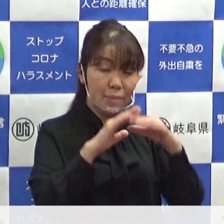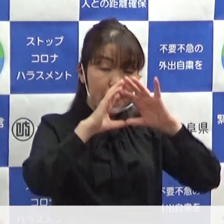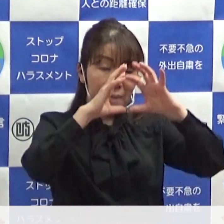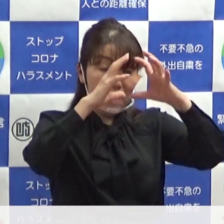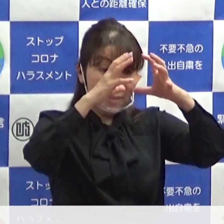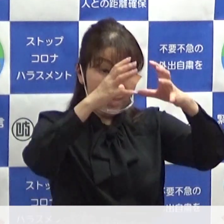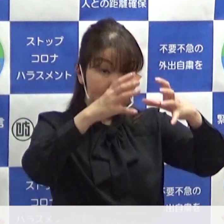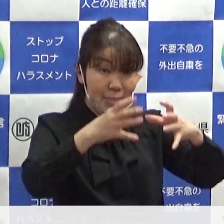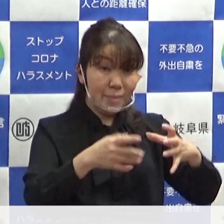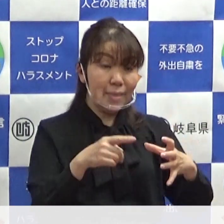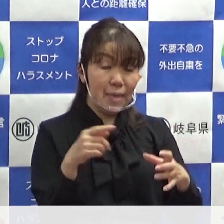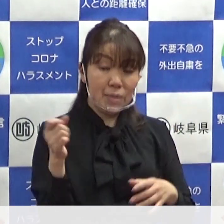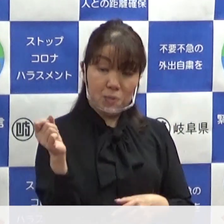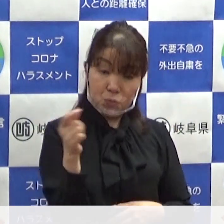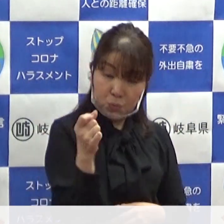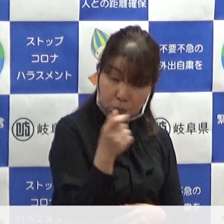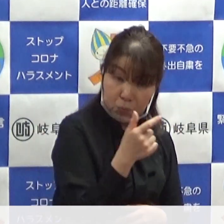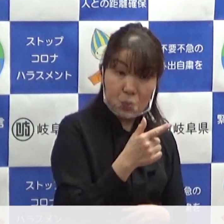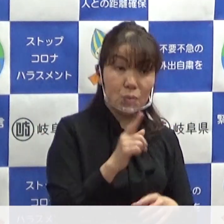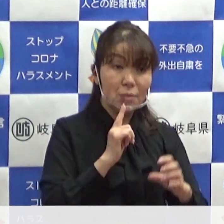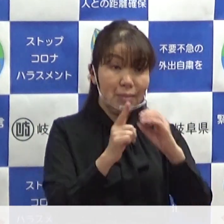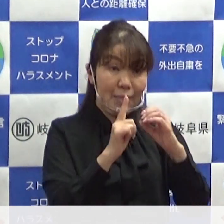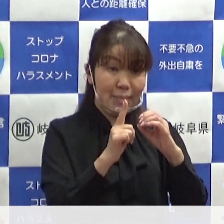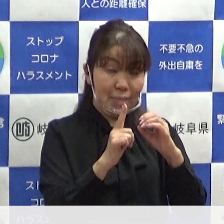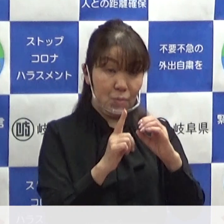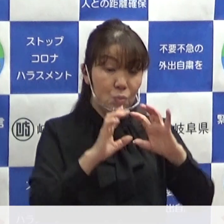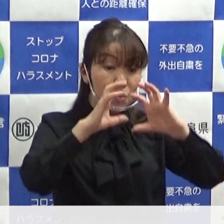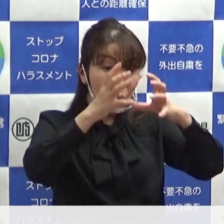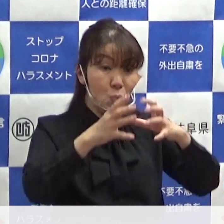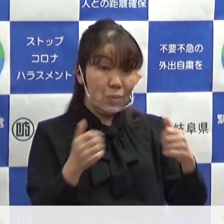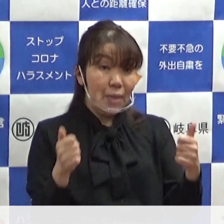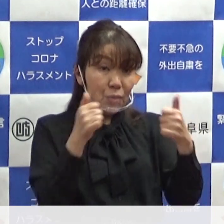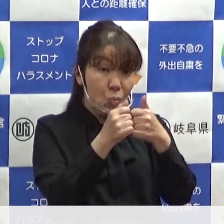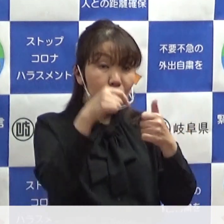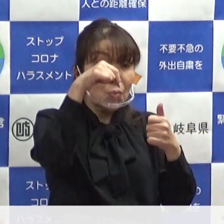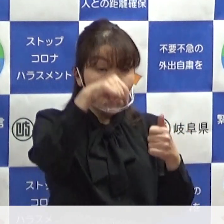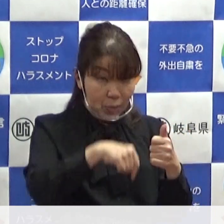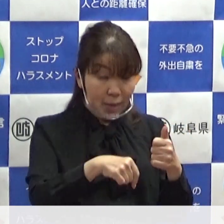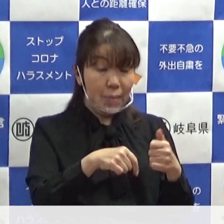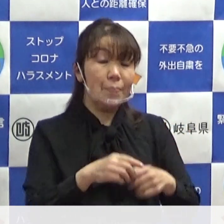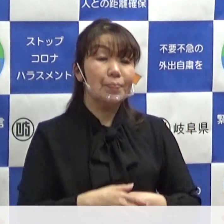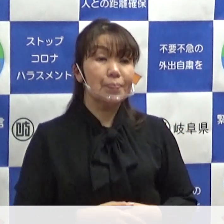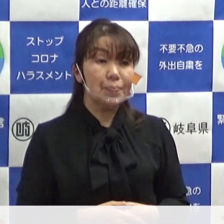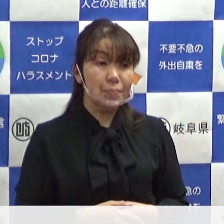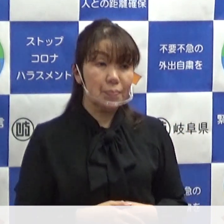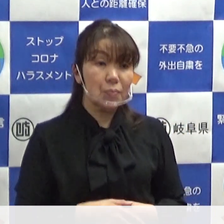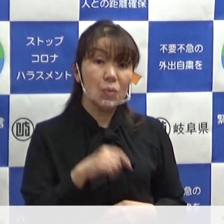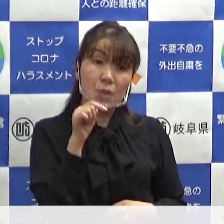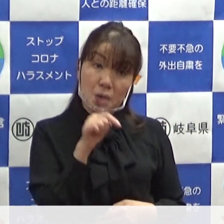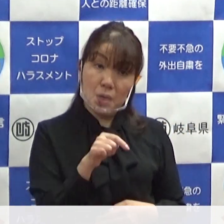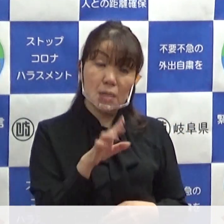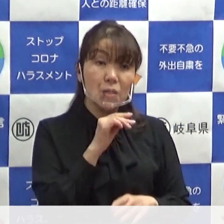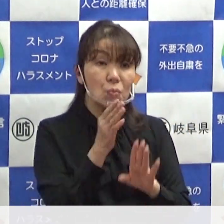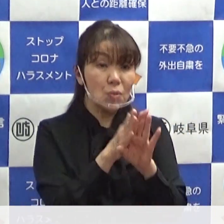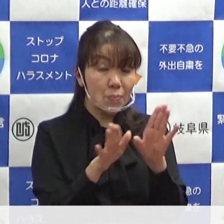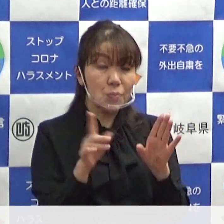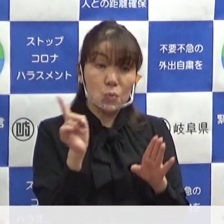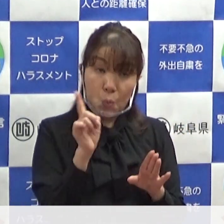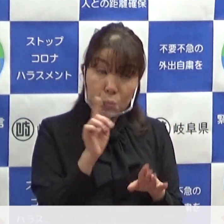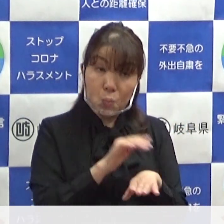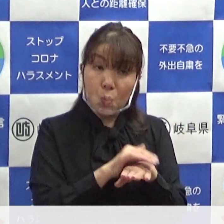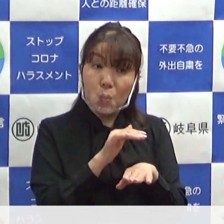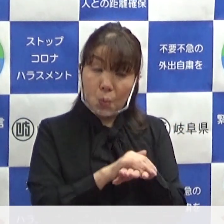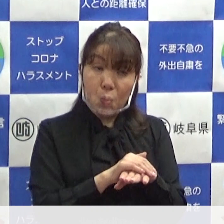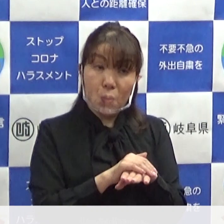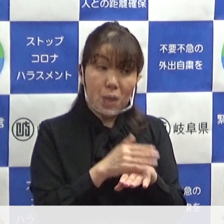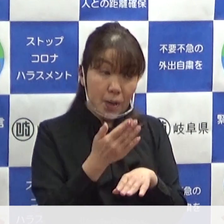体がこの急速にデジタル化、まあ、国際競争のまさに最前線だと思いますが、まあ、そういう中で岐阜県がどういうふうに立っ